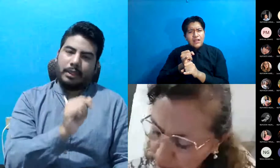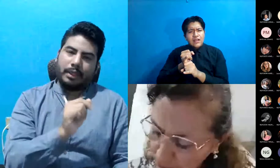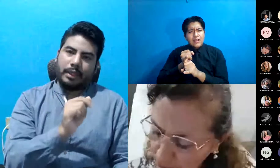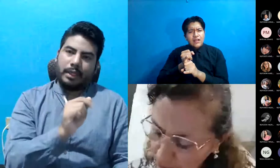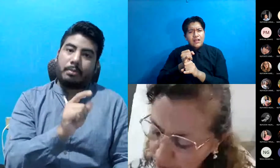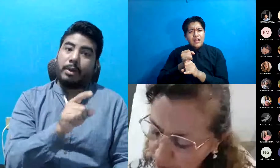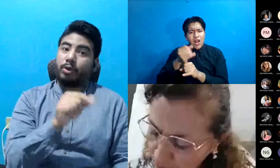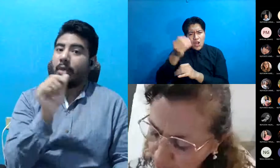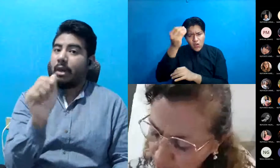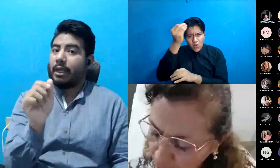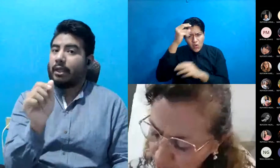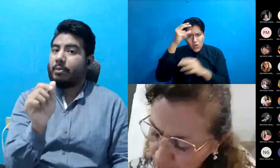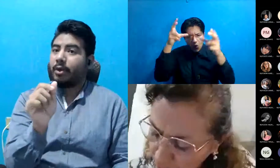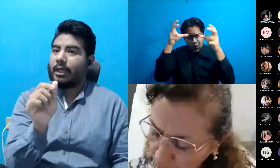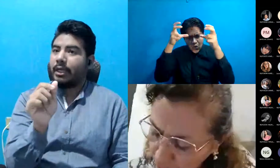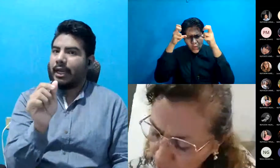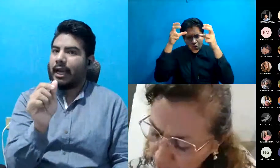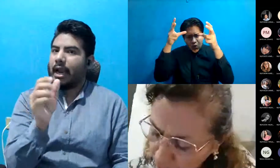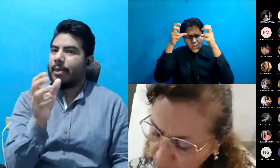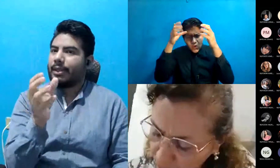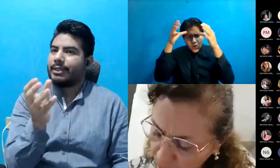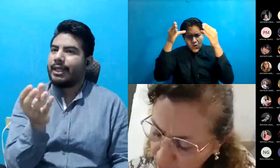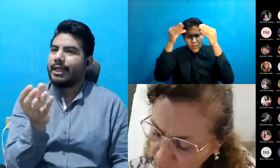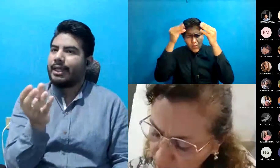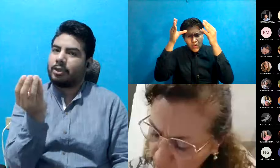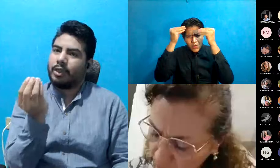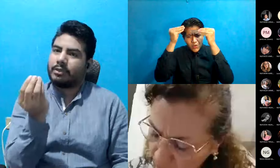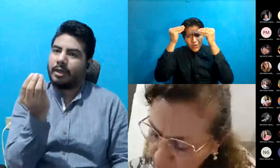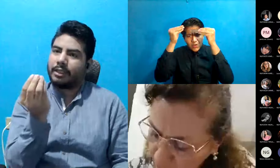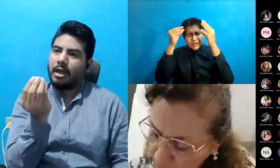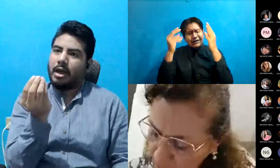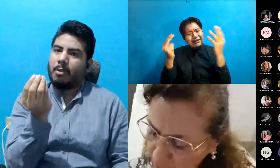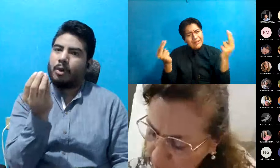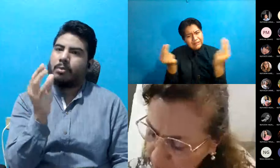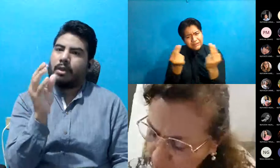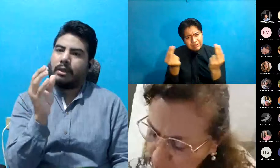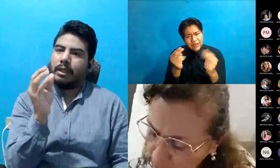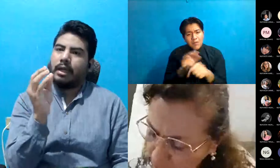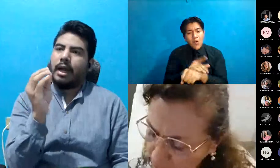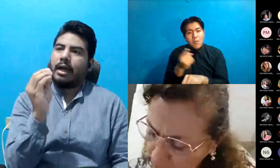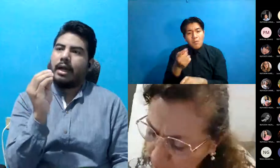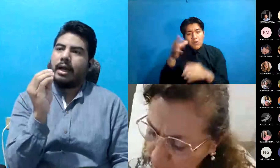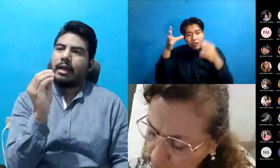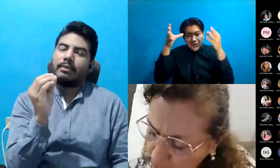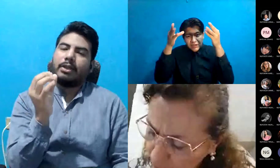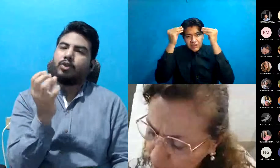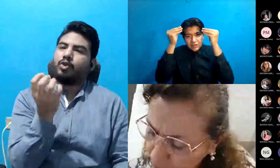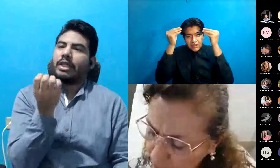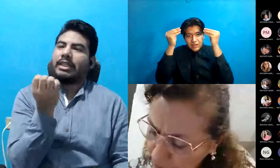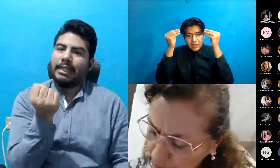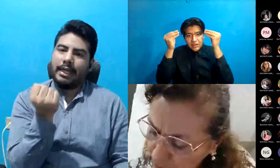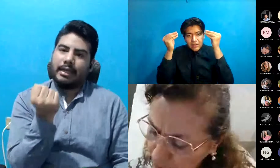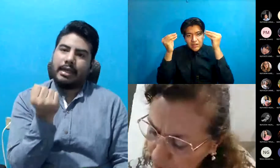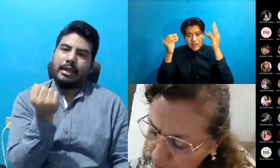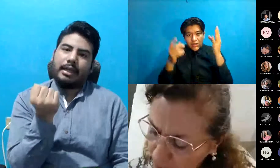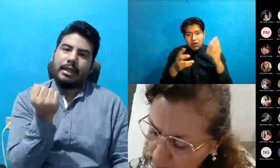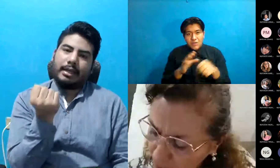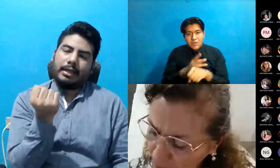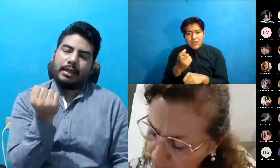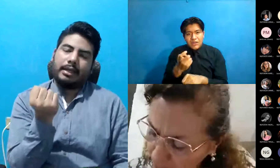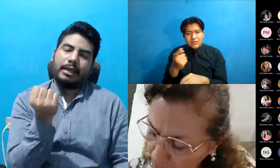adquirir, principalmente adquirir, pero también aprender, porque en el aprendizaje es que estudias más propiamente a nivel